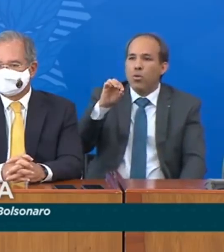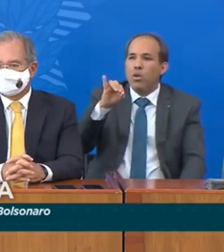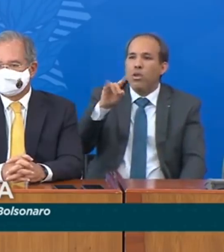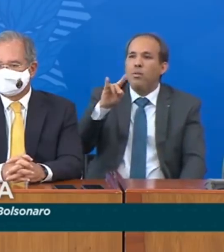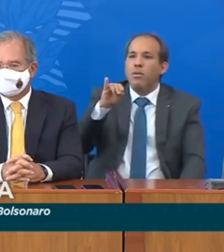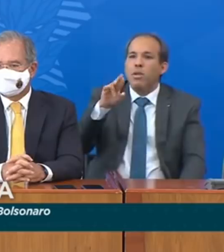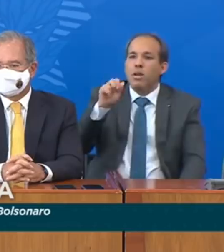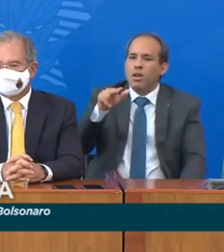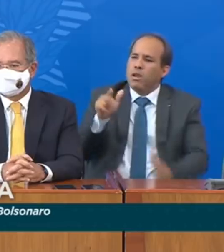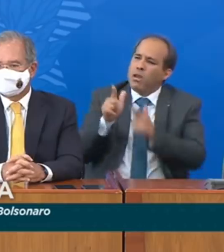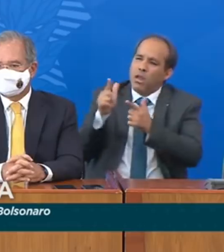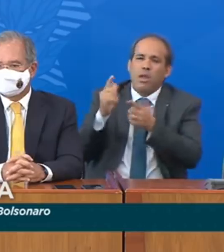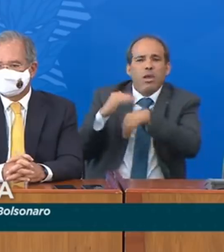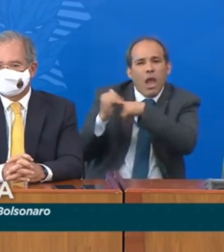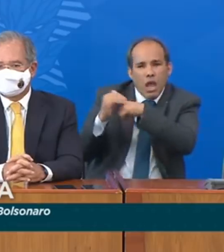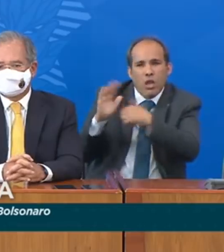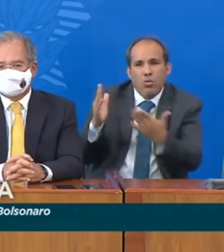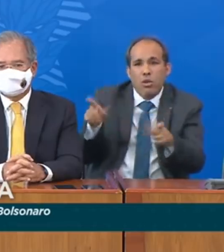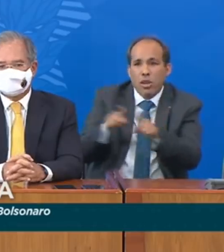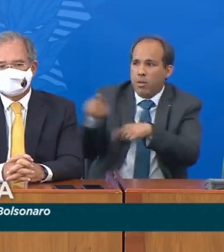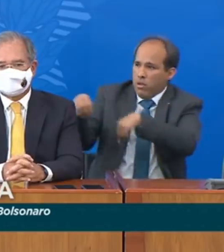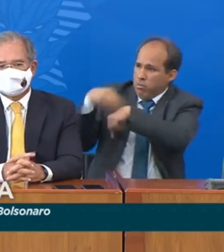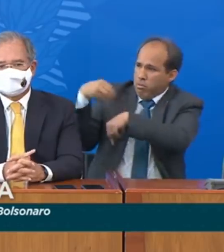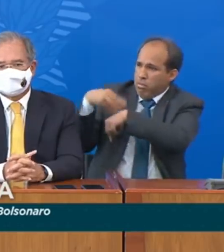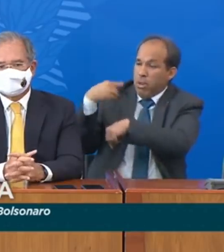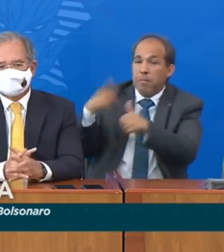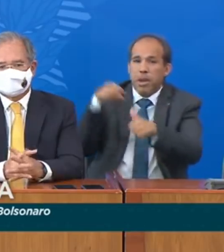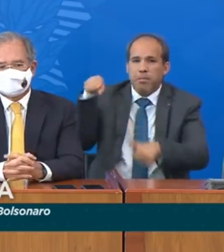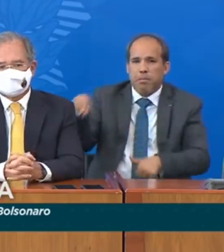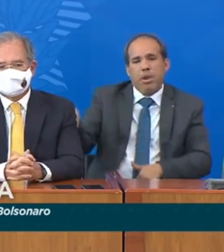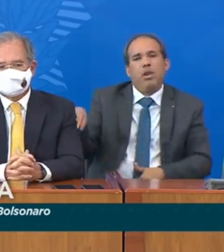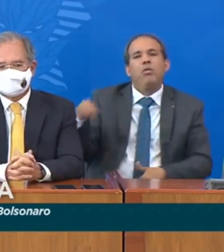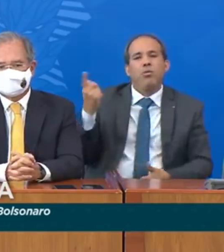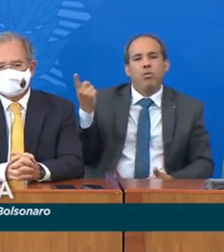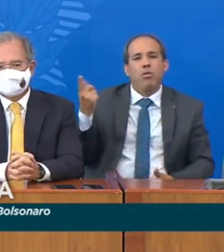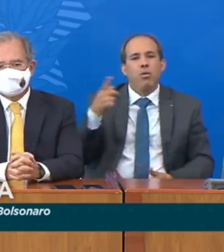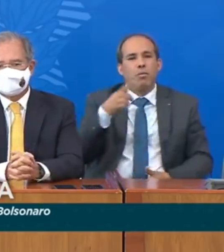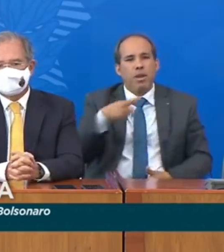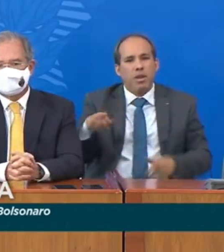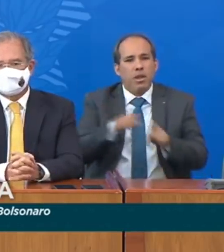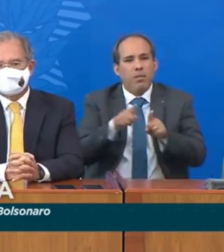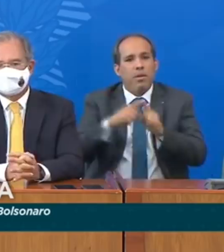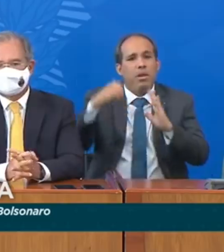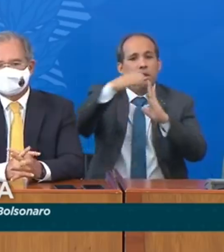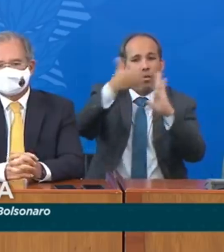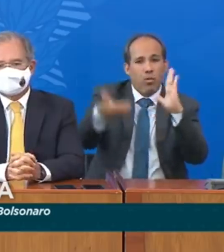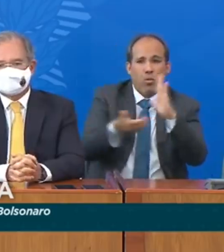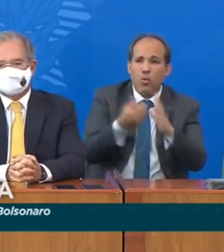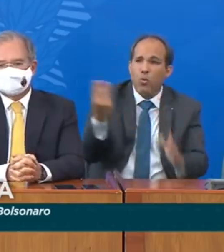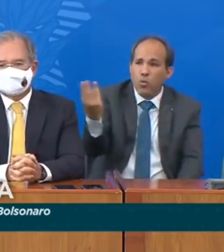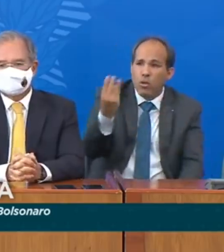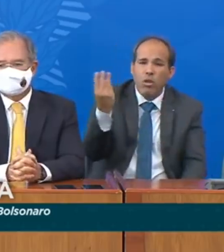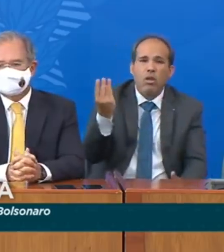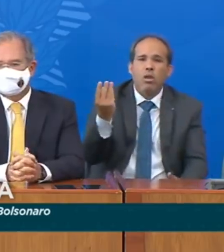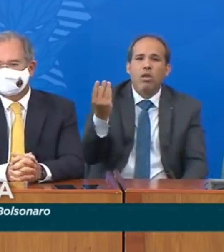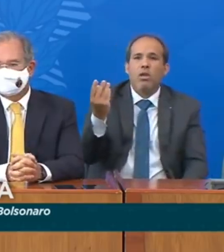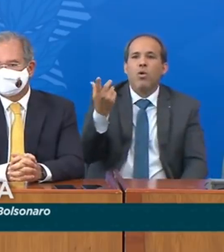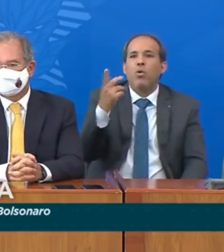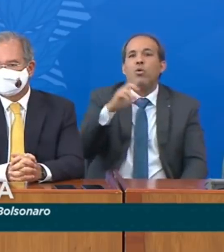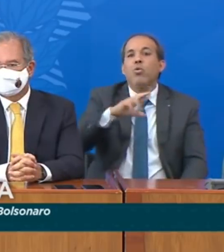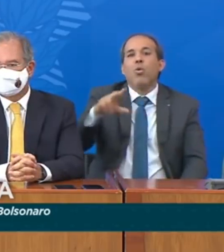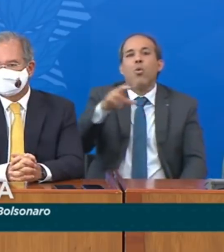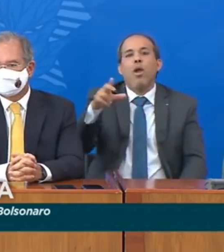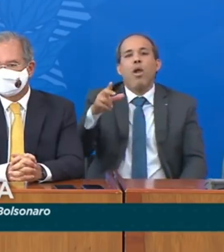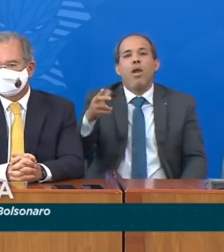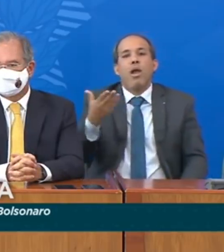como, obviamente, ouvindo agora, em primeiro lugar, os presidentes da Câmara e do Senado, que não são aliados nossos,